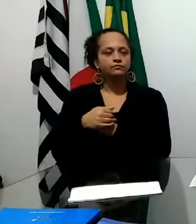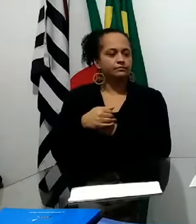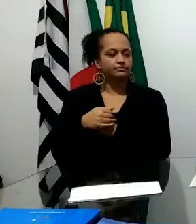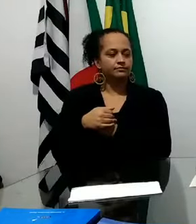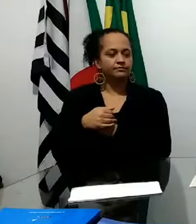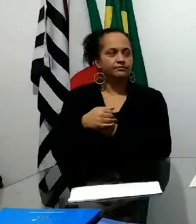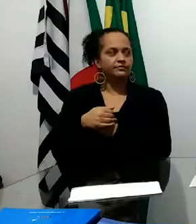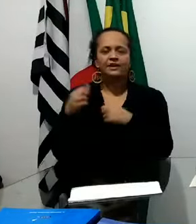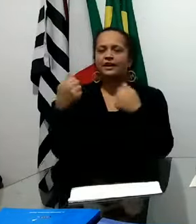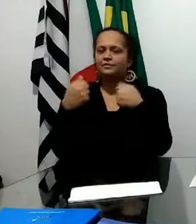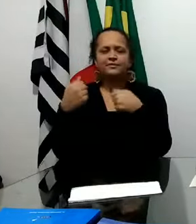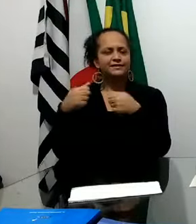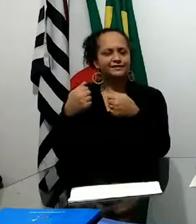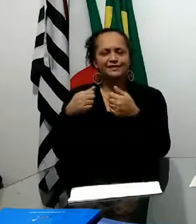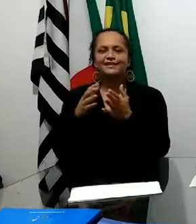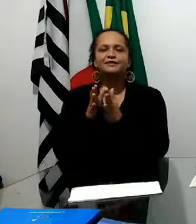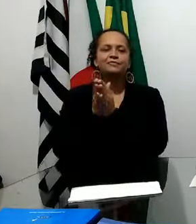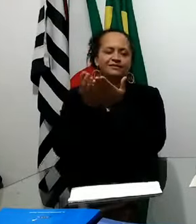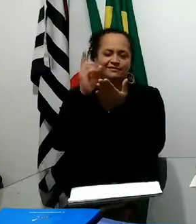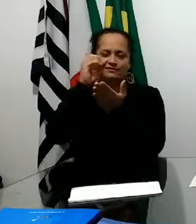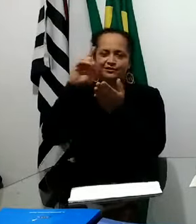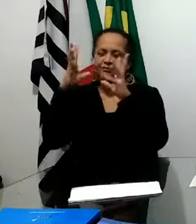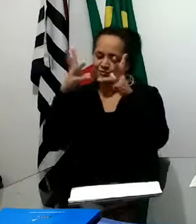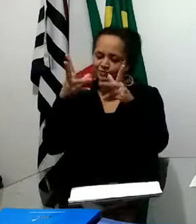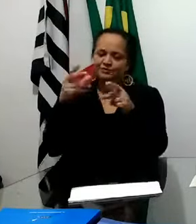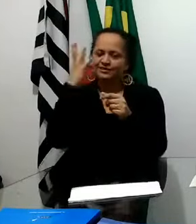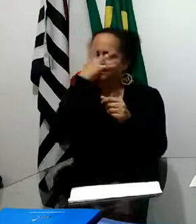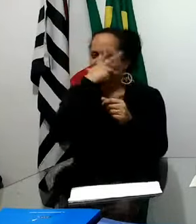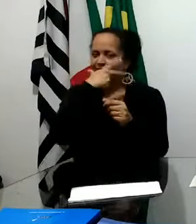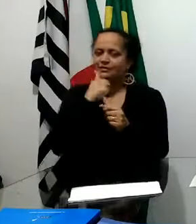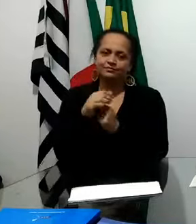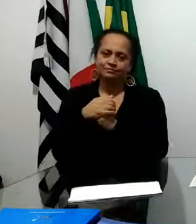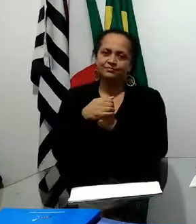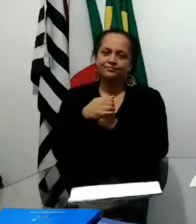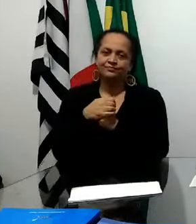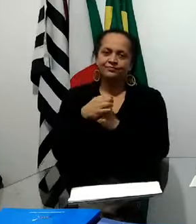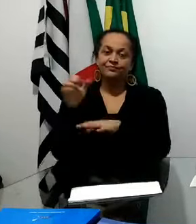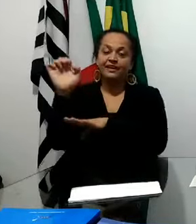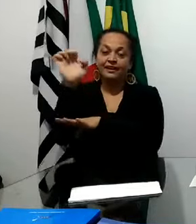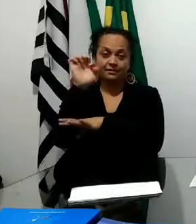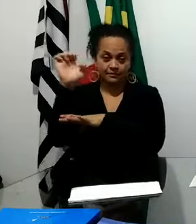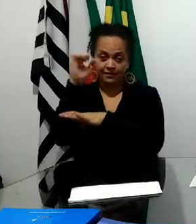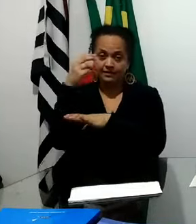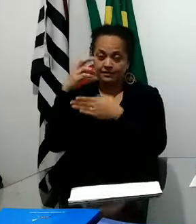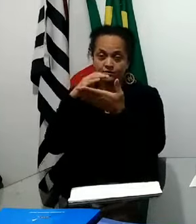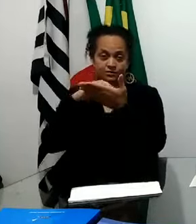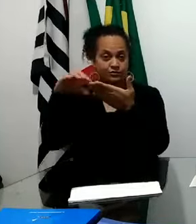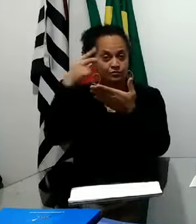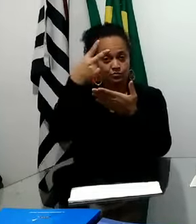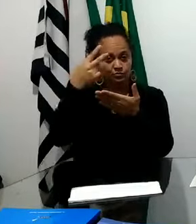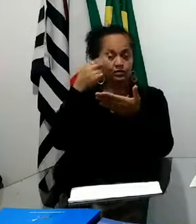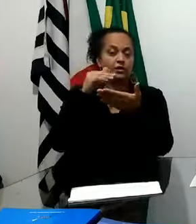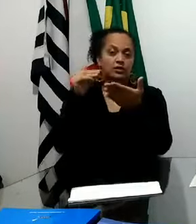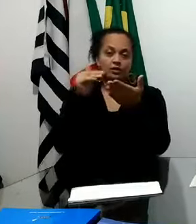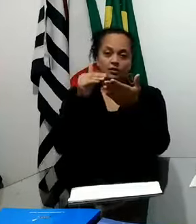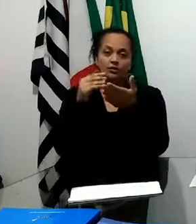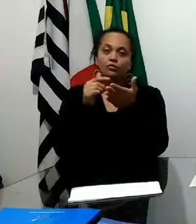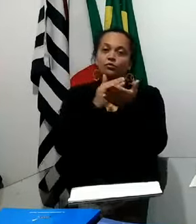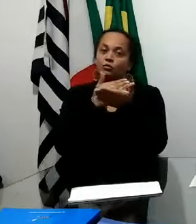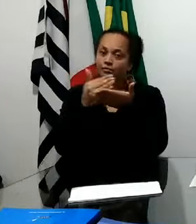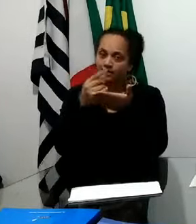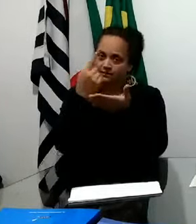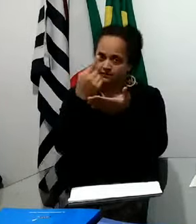Vou ler esse texto todo, é muito lindo esse texto. Efésios 2, a partir do versículo 1, diz assim, e Ele vos